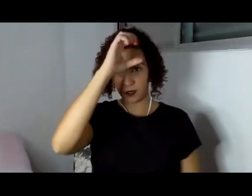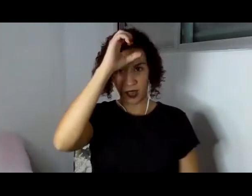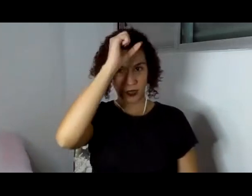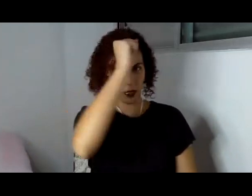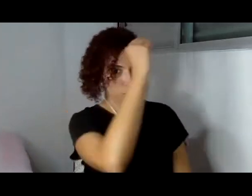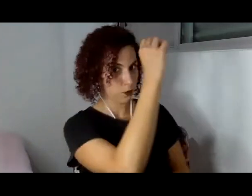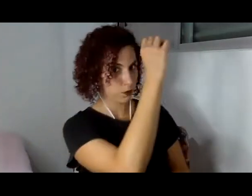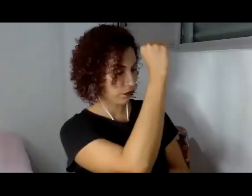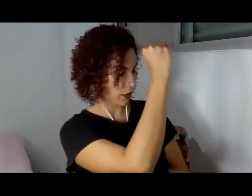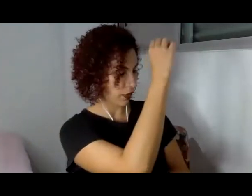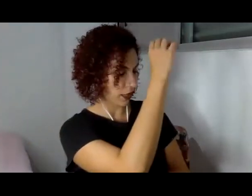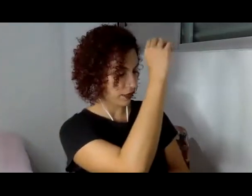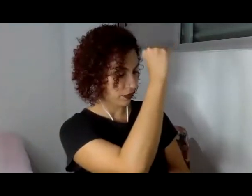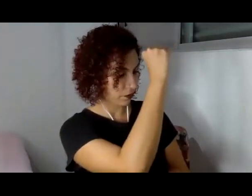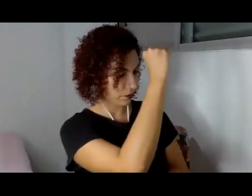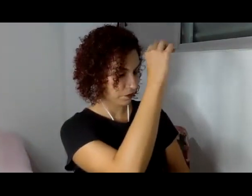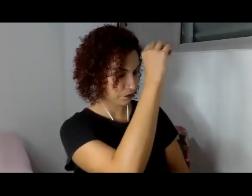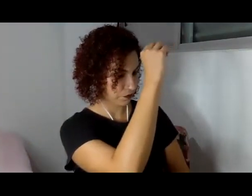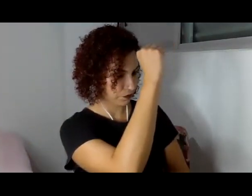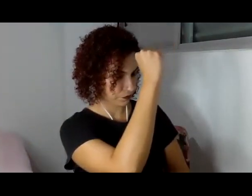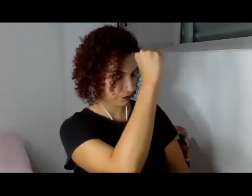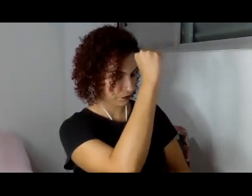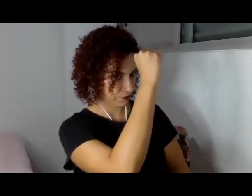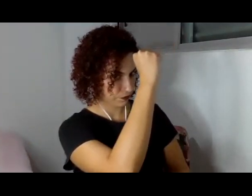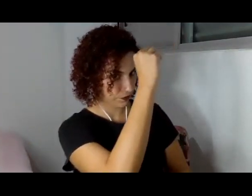Aprender. Aqui, ó. A testa.